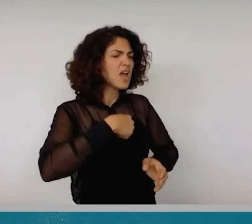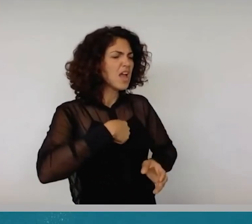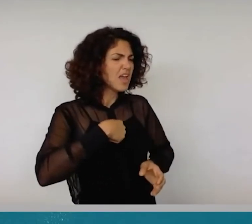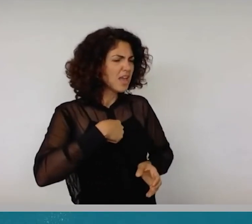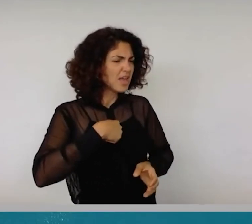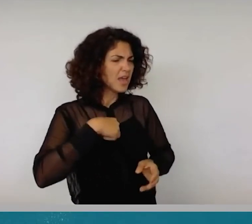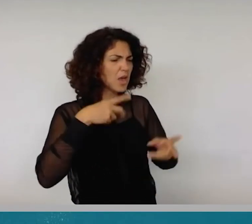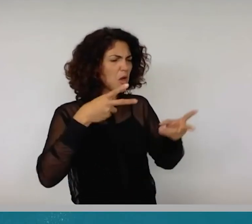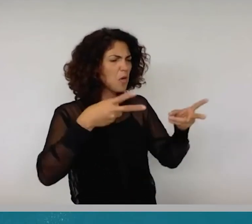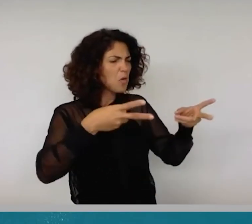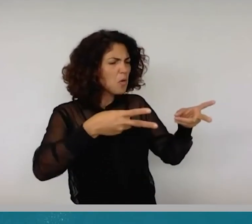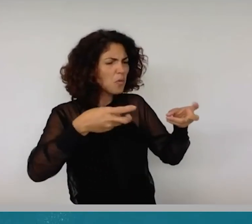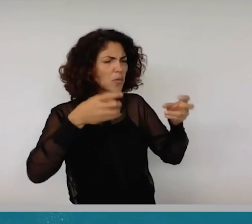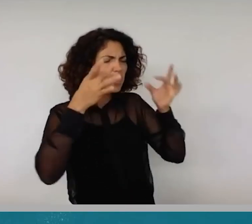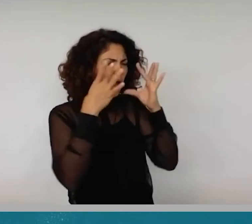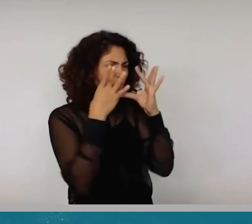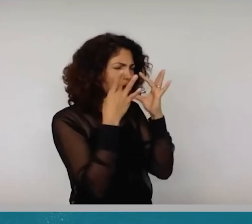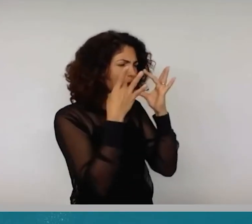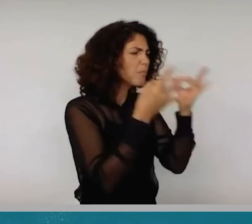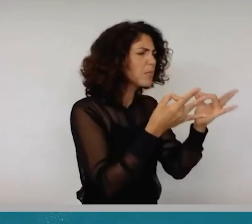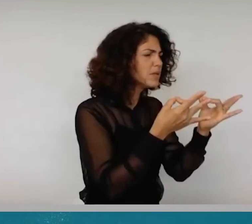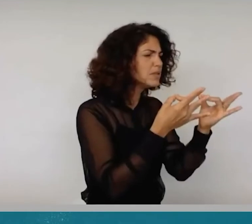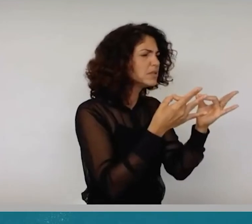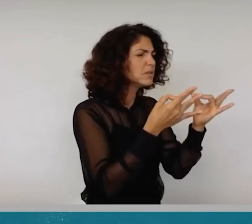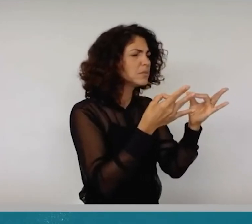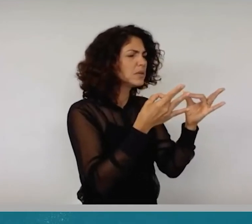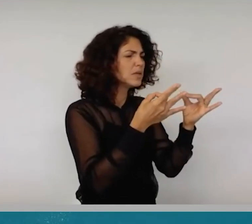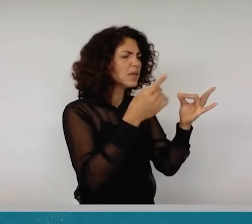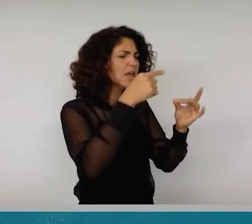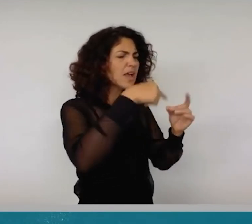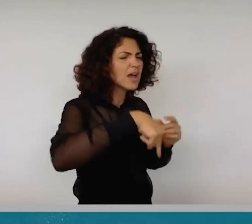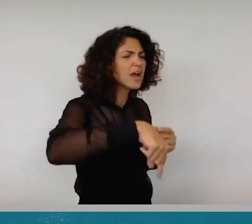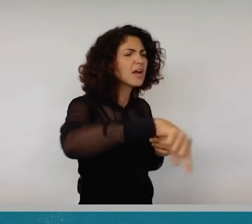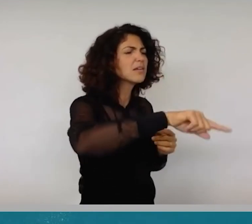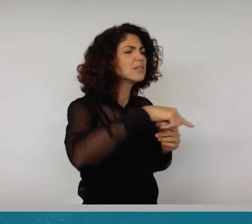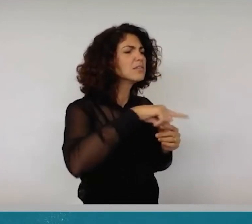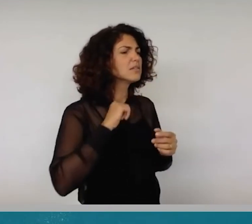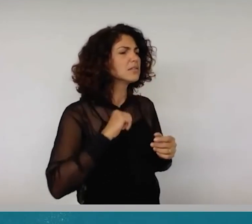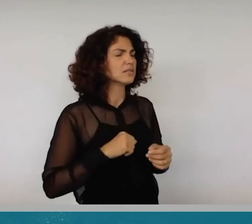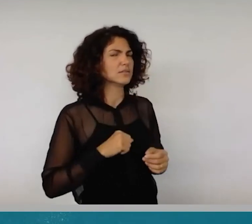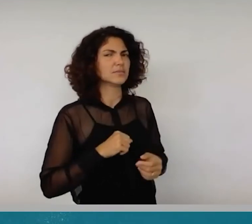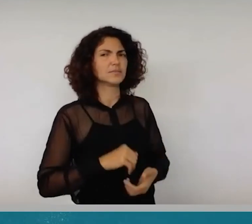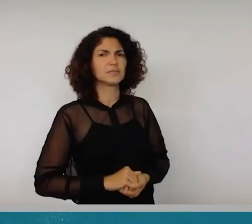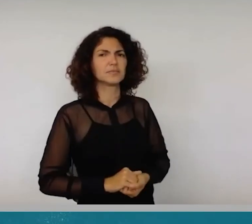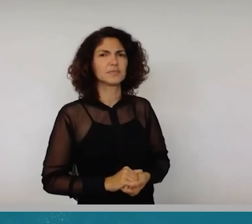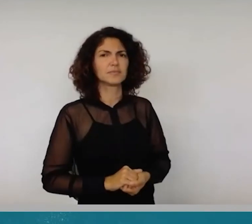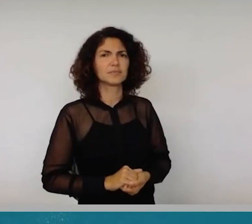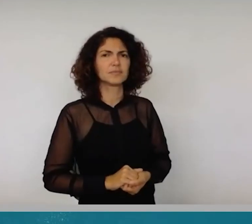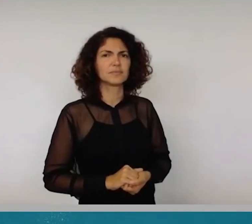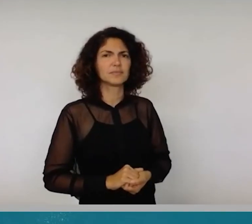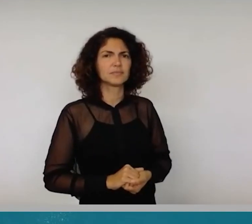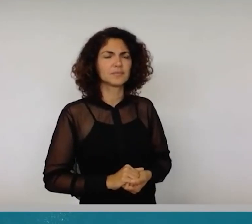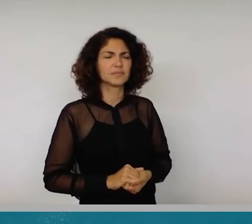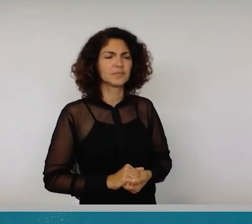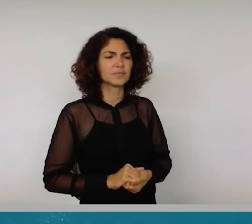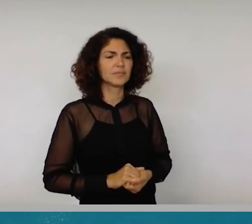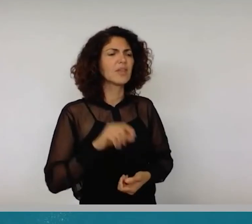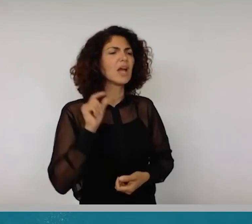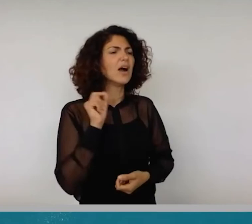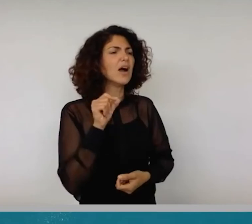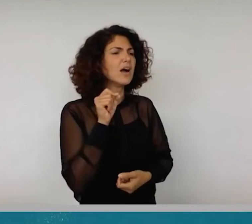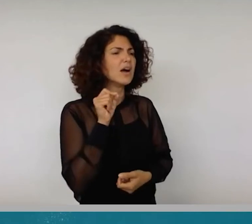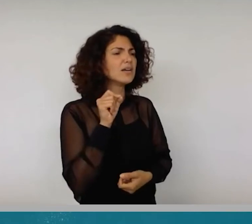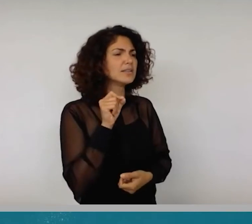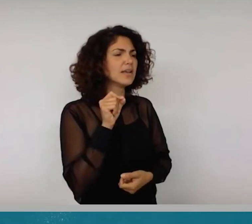atenção e estima a este quem? Ao humilde e